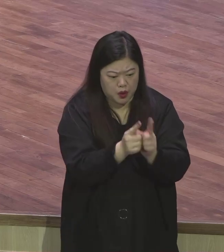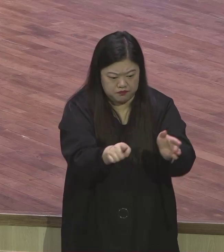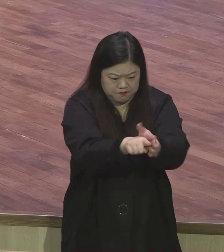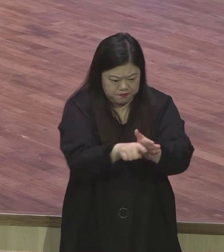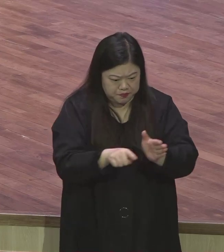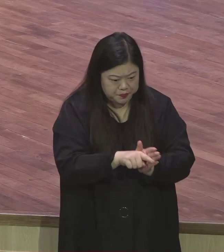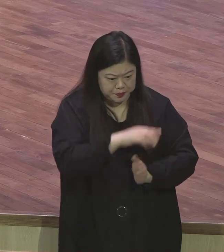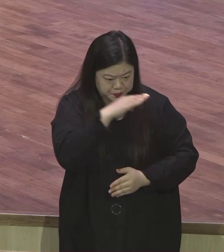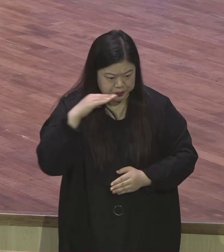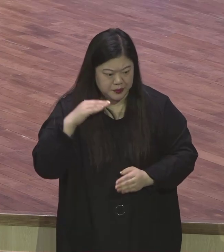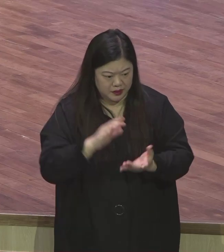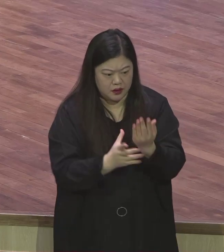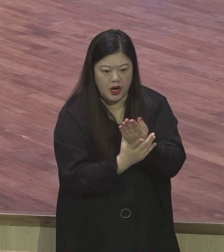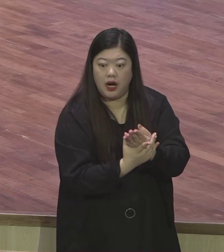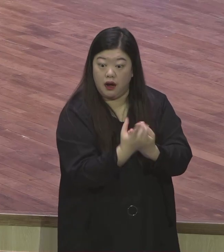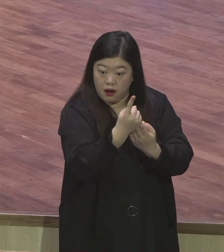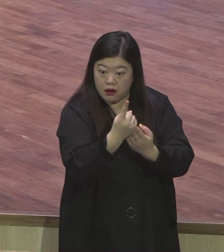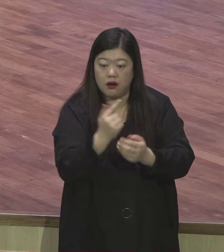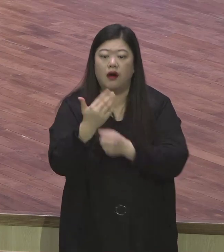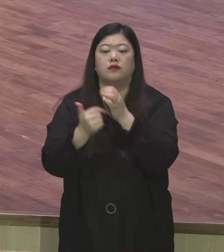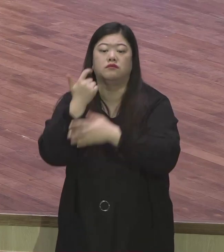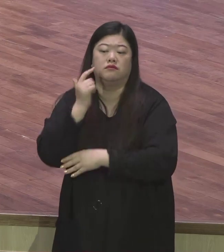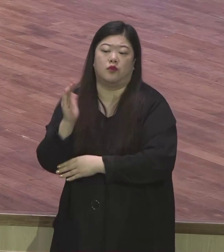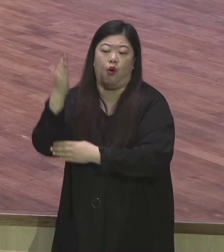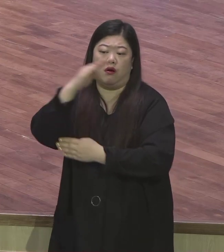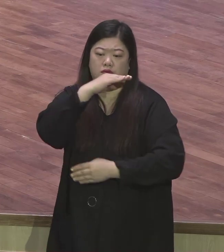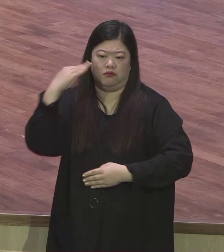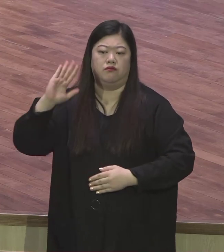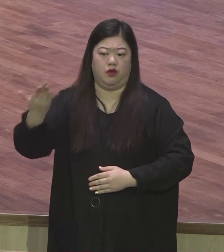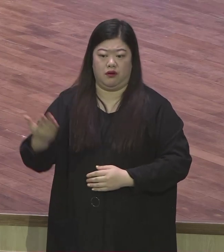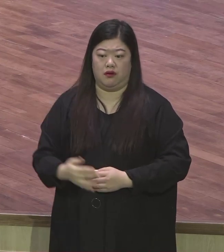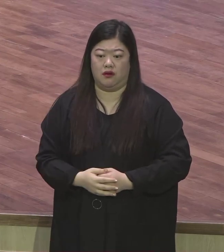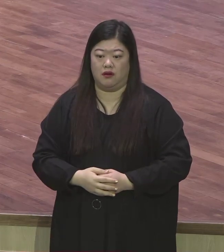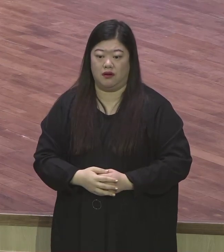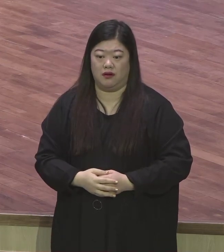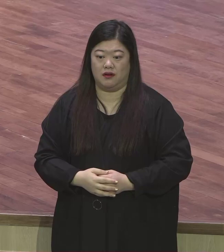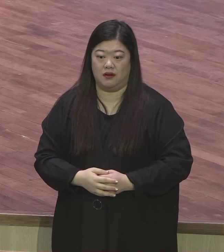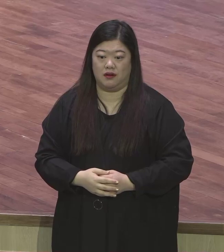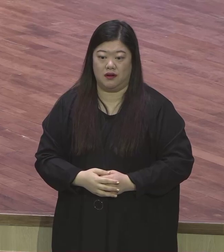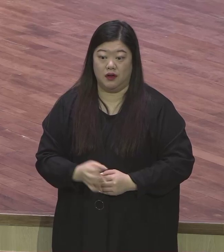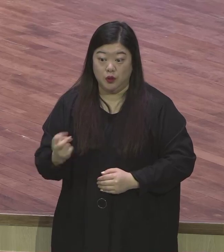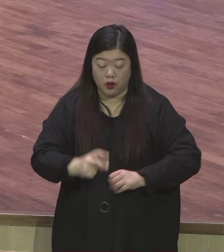직장 생활 중에서 주님과 함께 해야만 하나님께 영광을 돌릴 수가 있습니다.